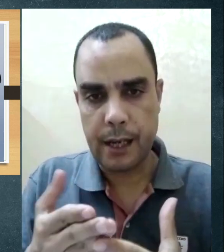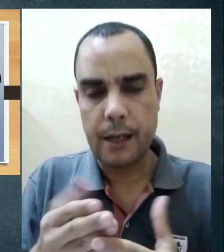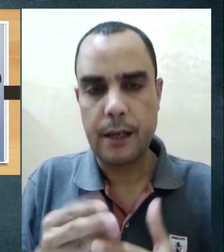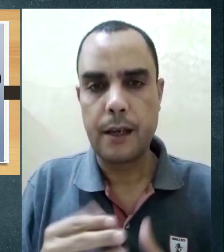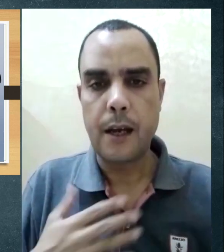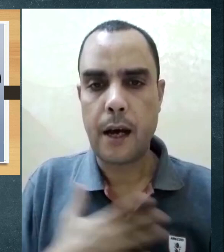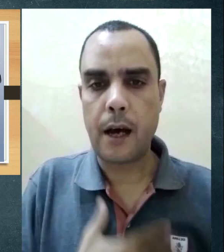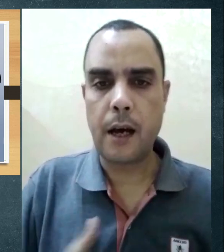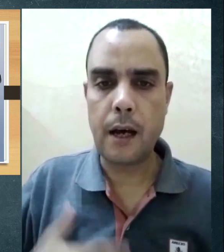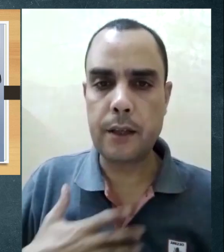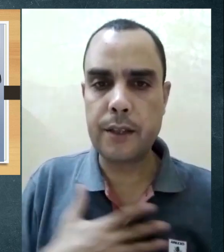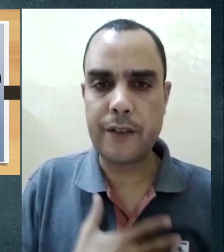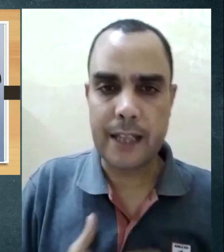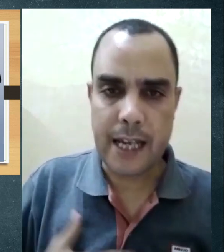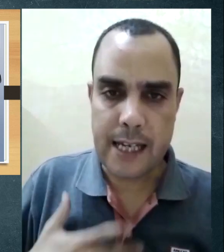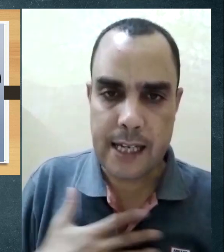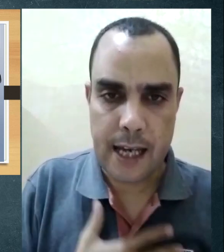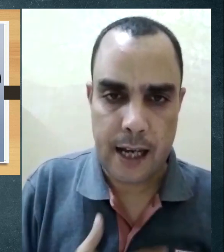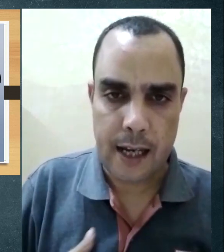بين